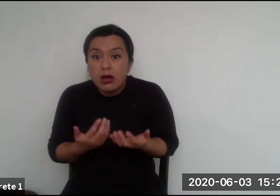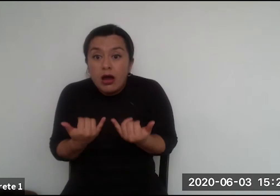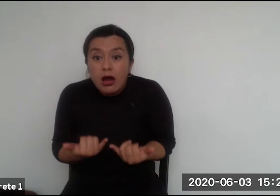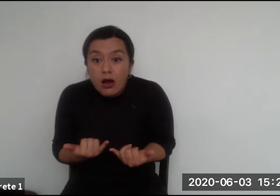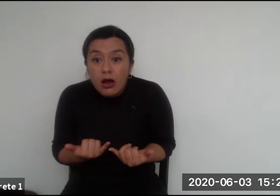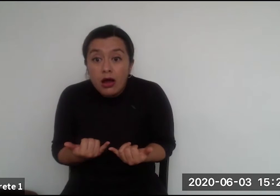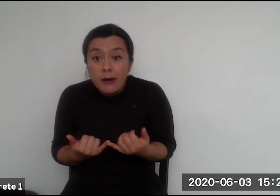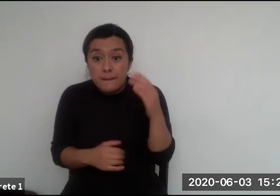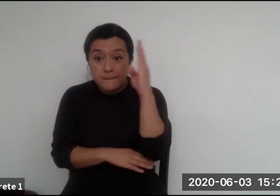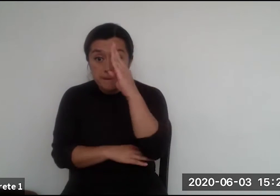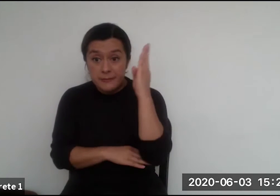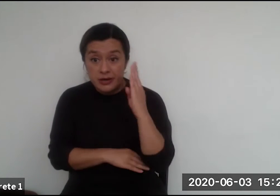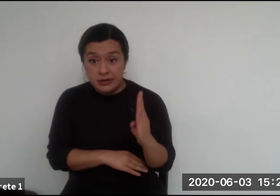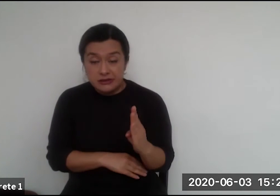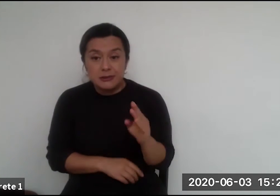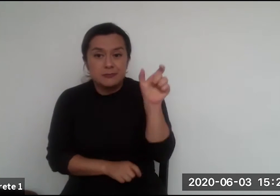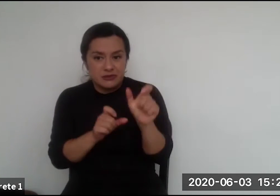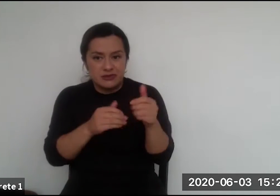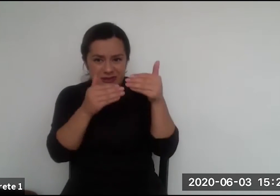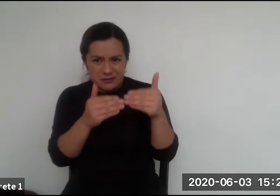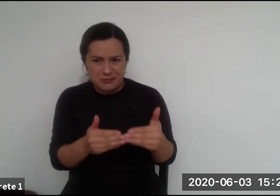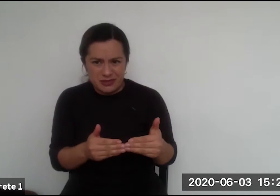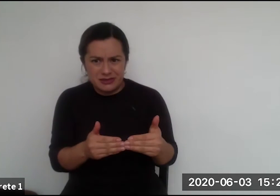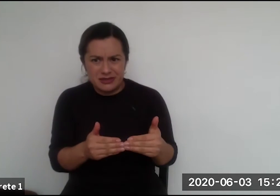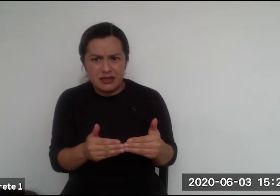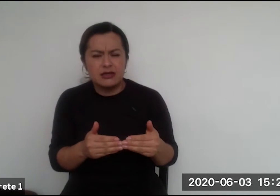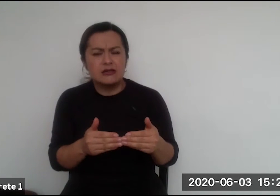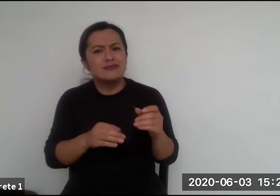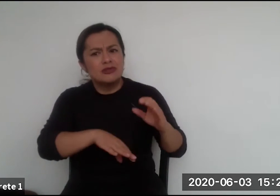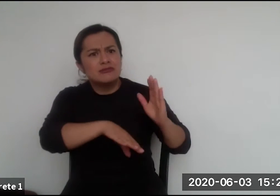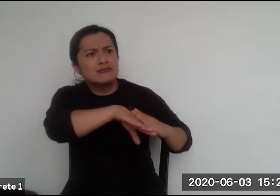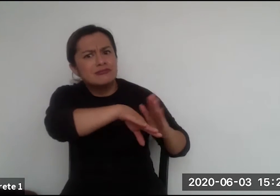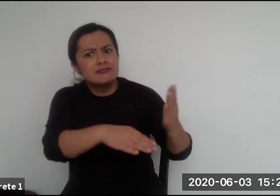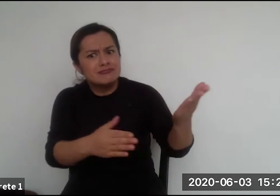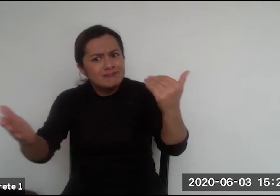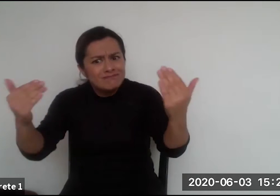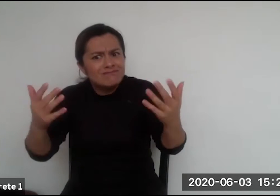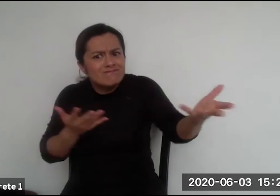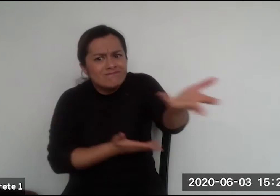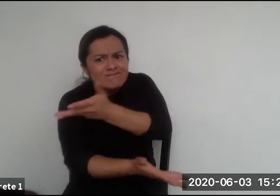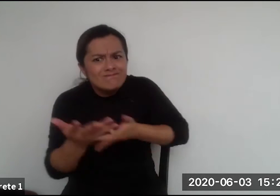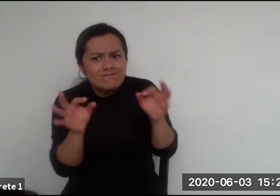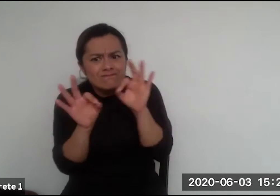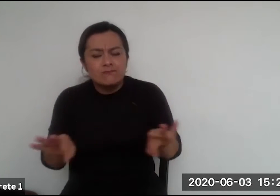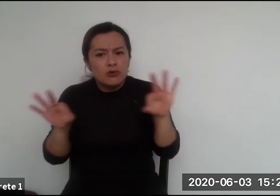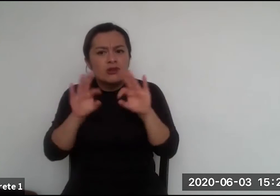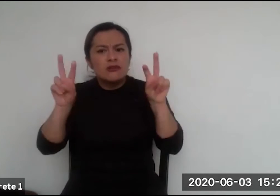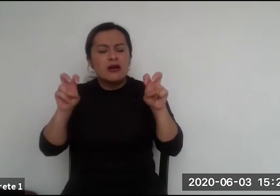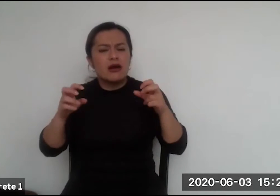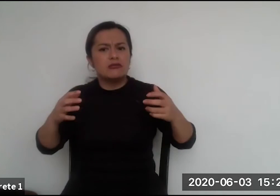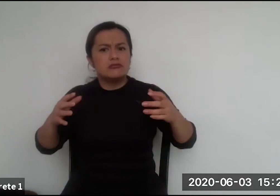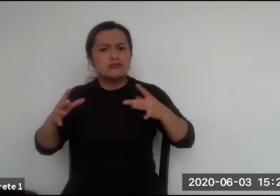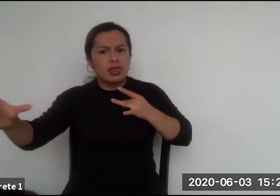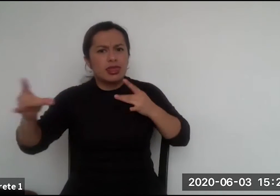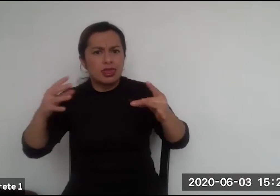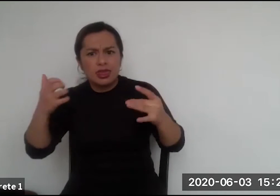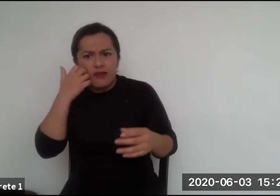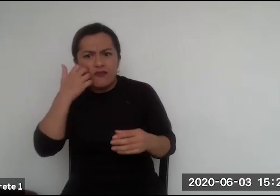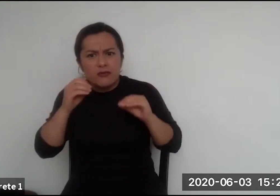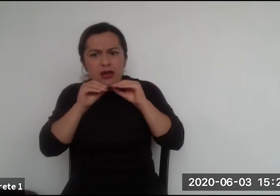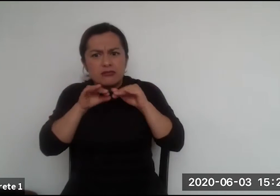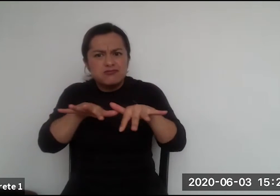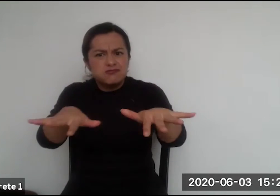isolamento, como especialistas de quarentena. como vocês falaram aqui, isso tudo é muito